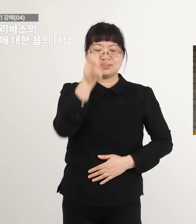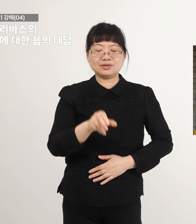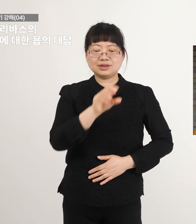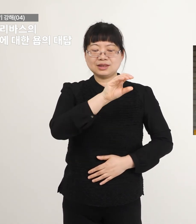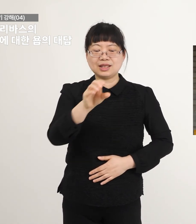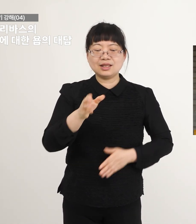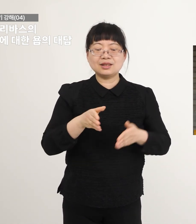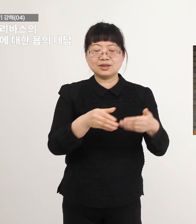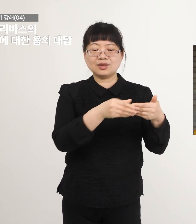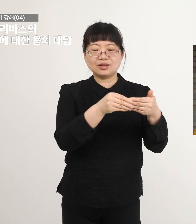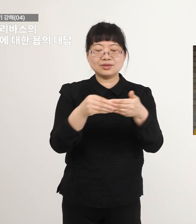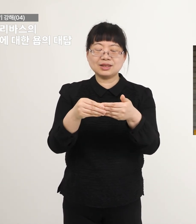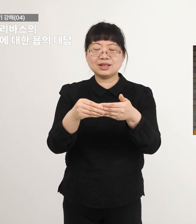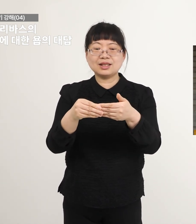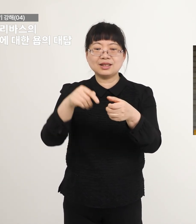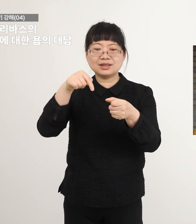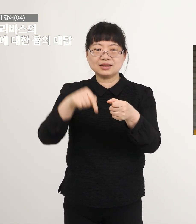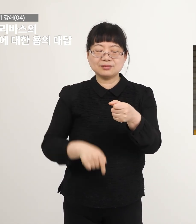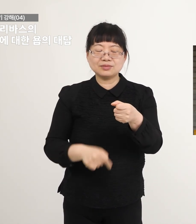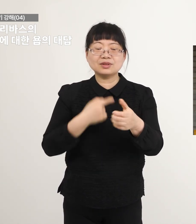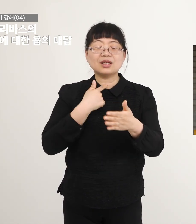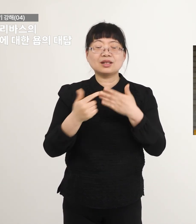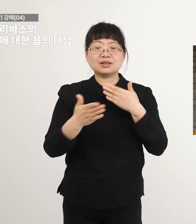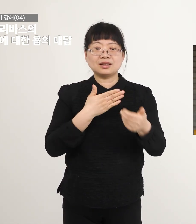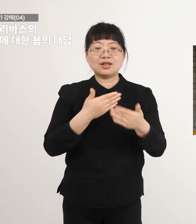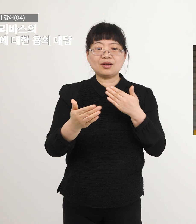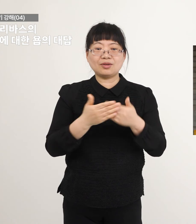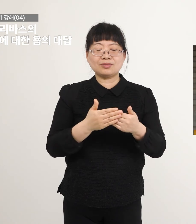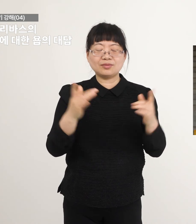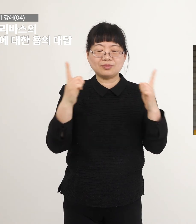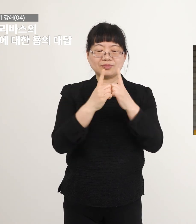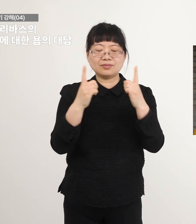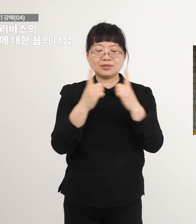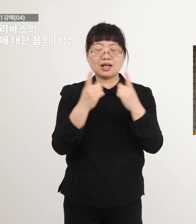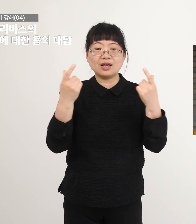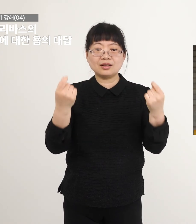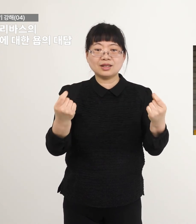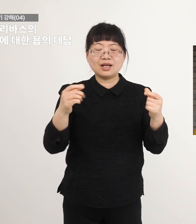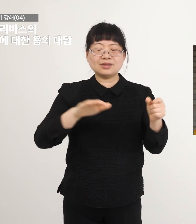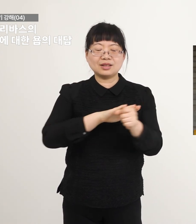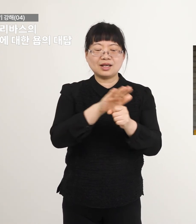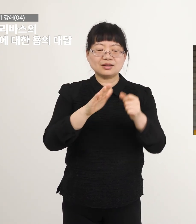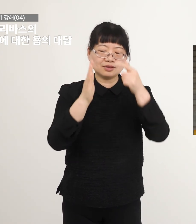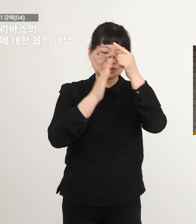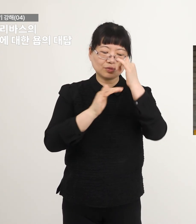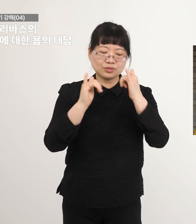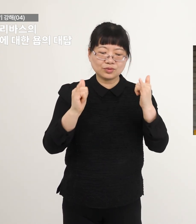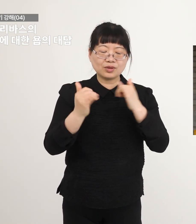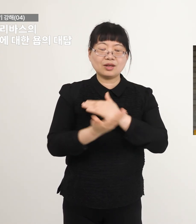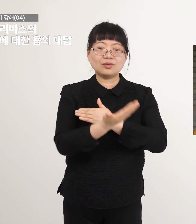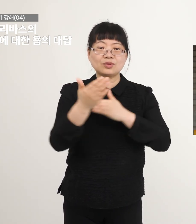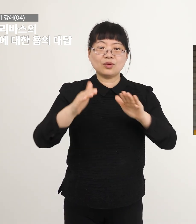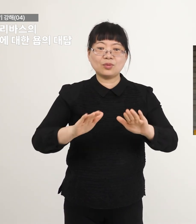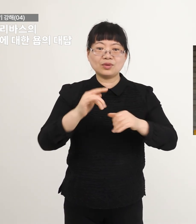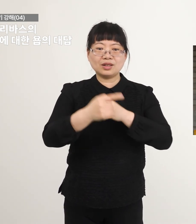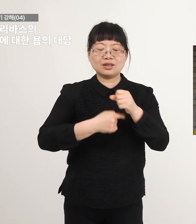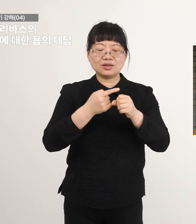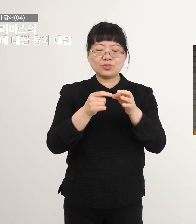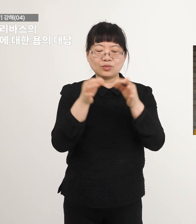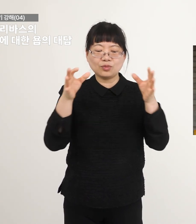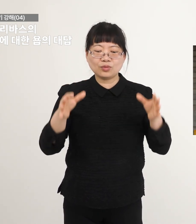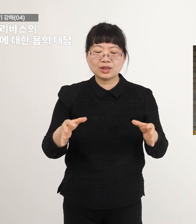길로 인도받는 깊은 체험을 하게 될 겁니다. 사랑하는 성도 여러분, 올 한 해도